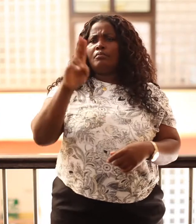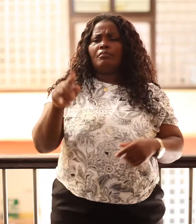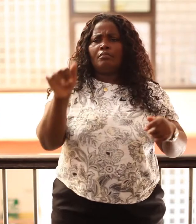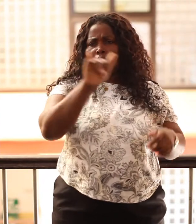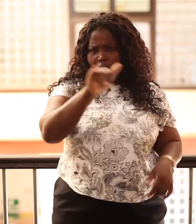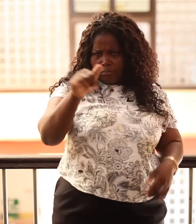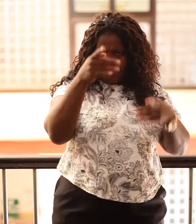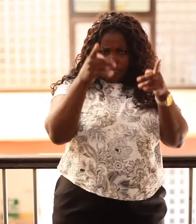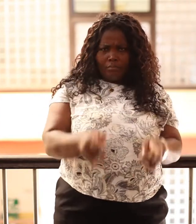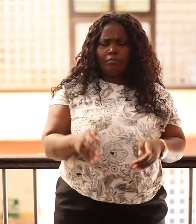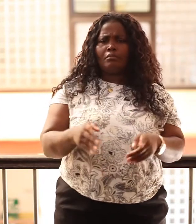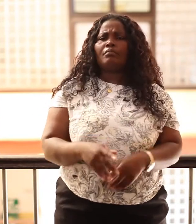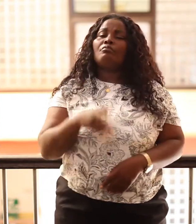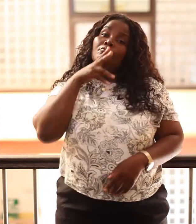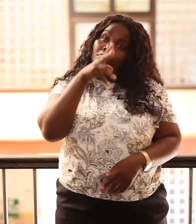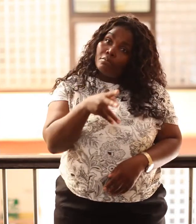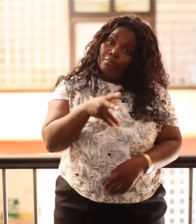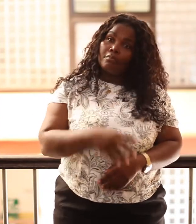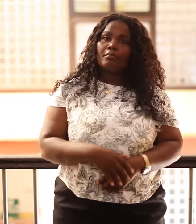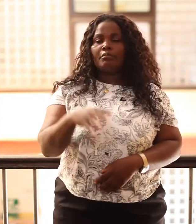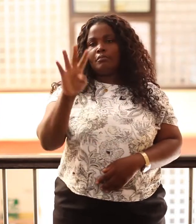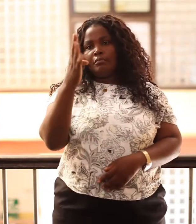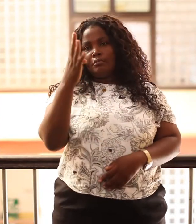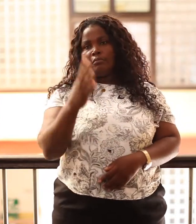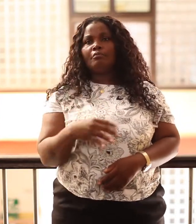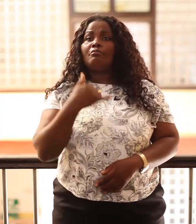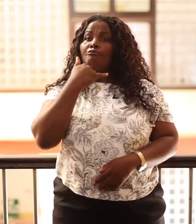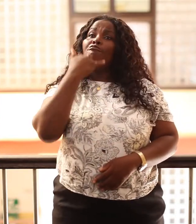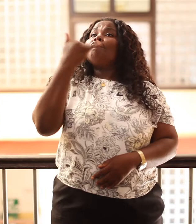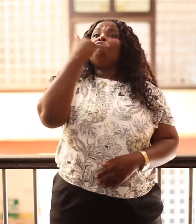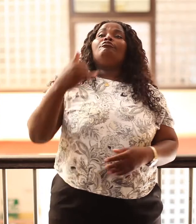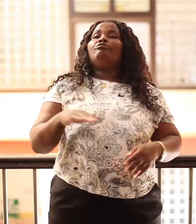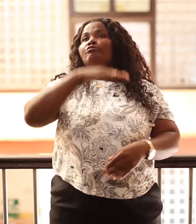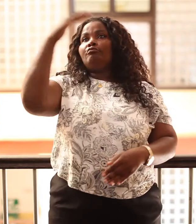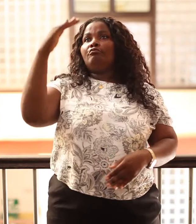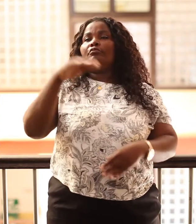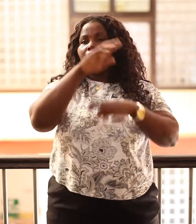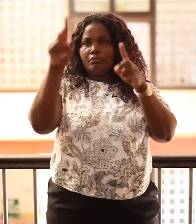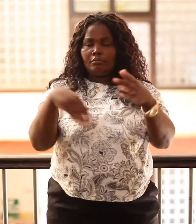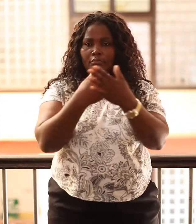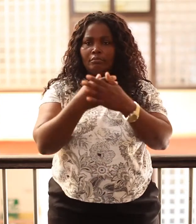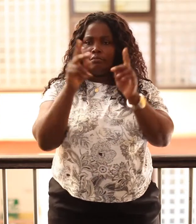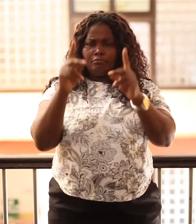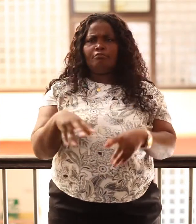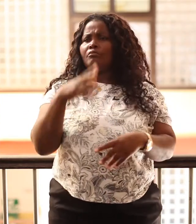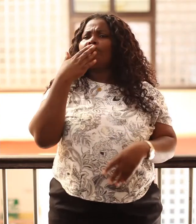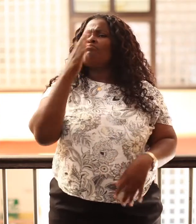igualdad. Y es verdad. 4. Grita bien alto, las personas no son malas.